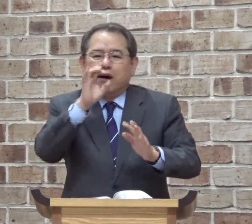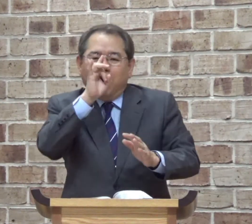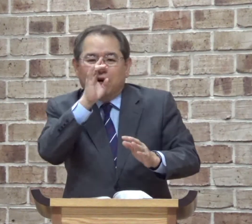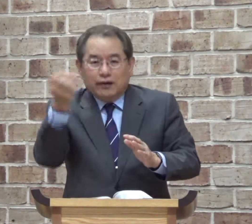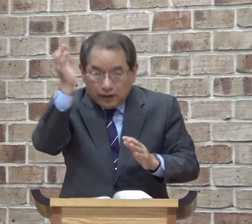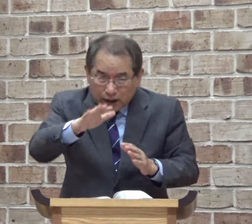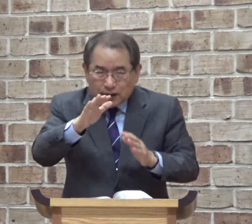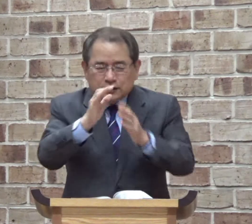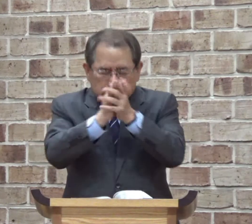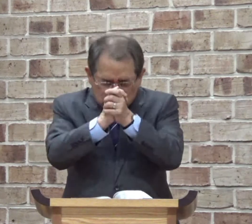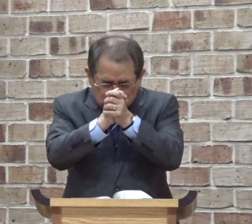그 부모가